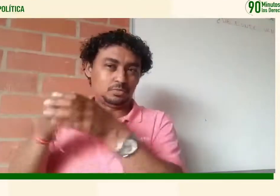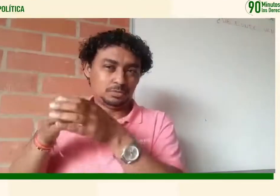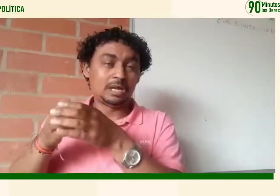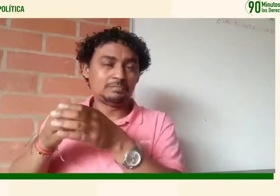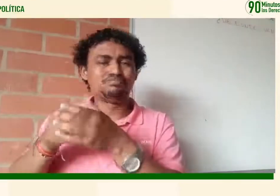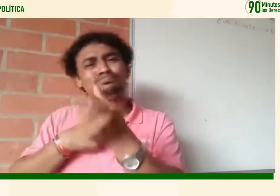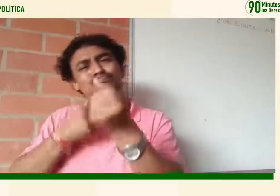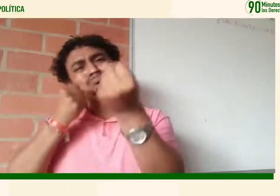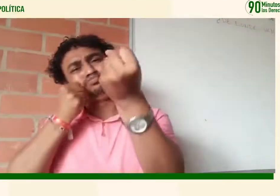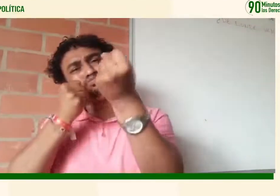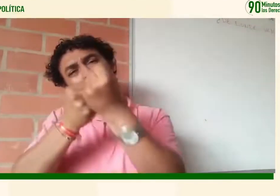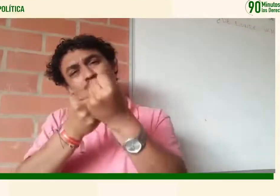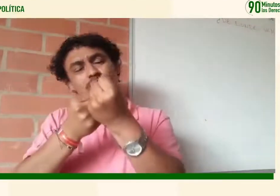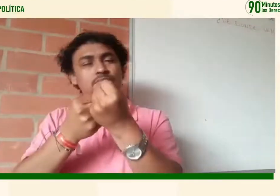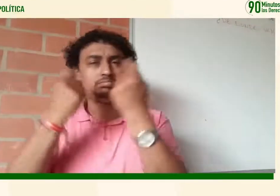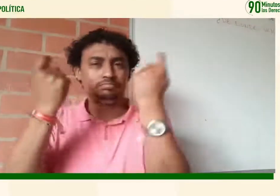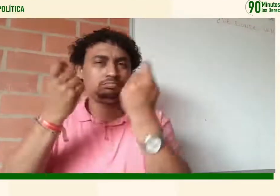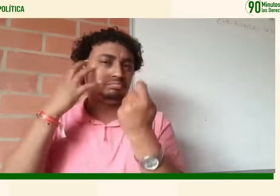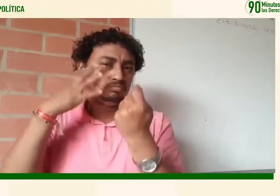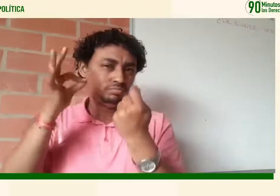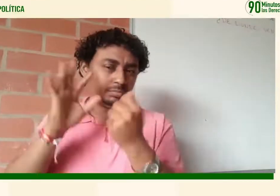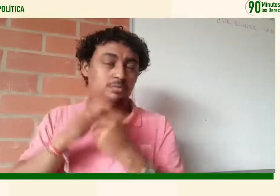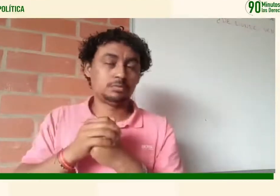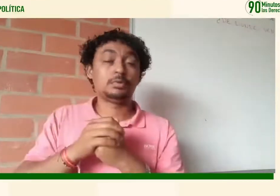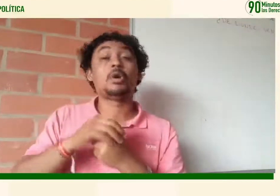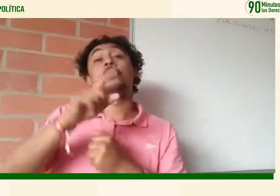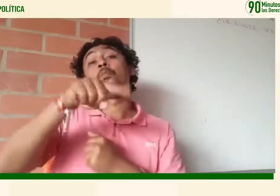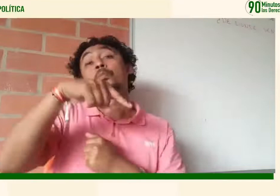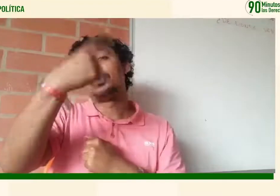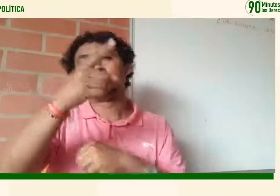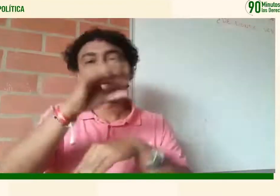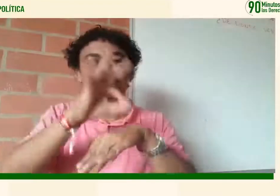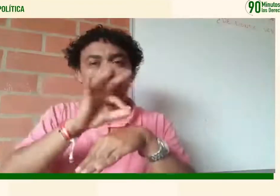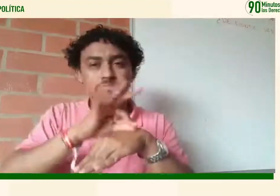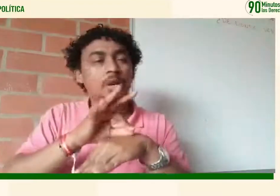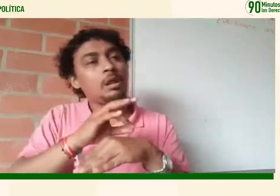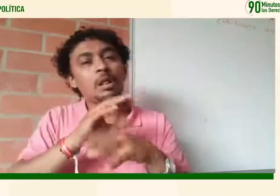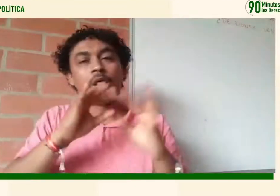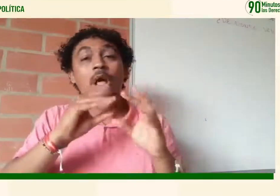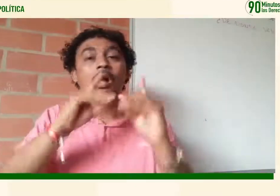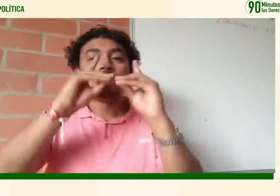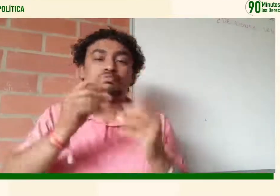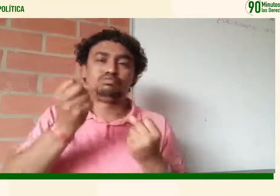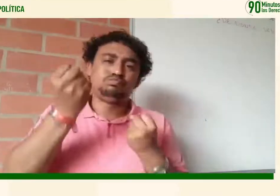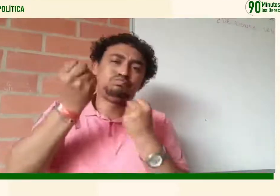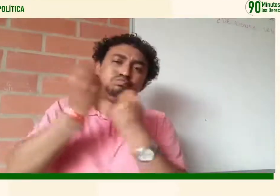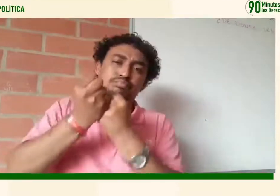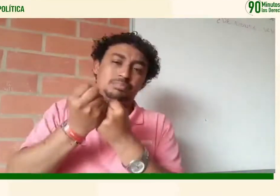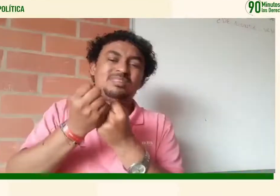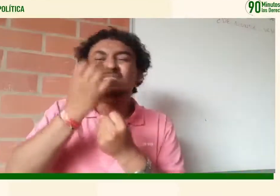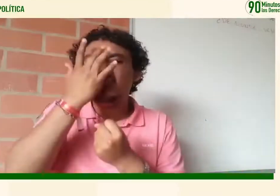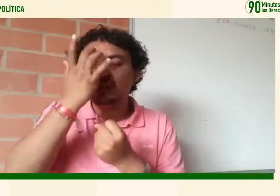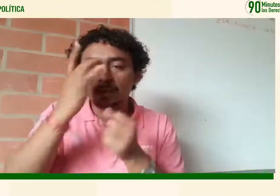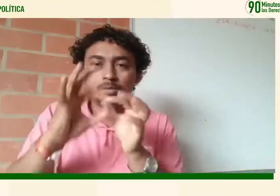entran en acuerdo y deciden apoyar alguna candidatura así como fundaciones que apoyan